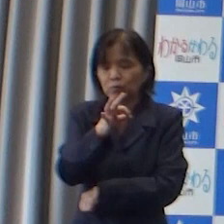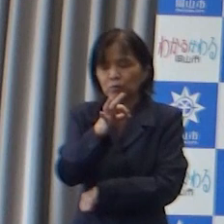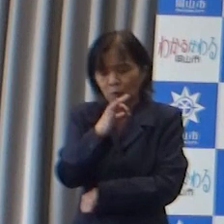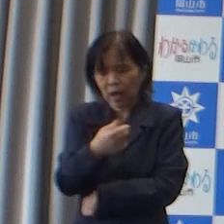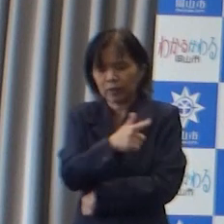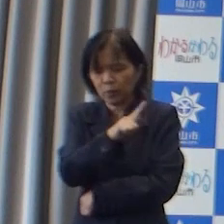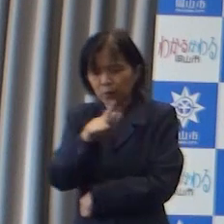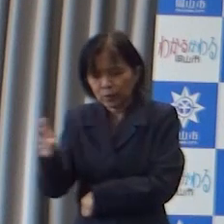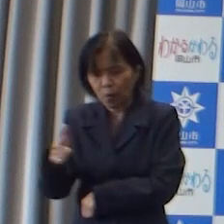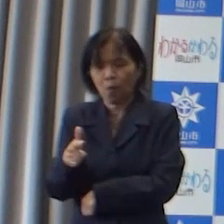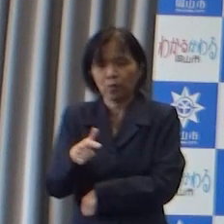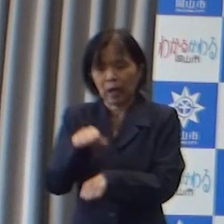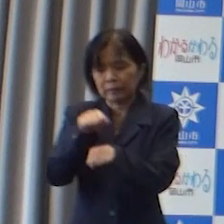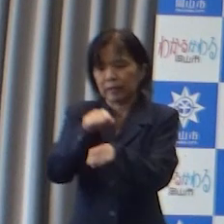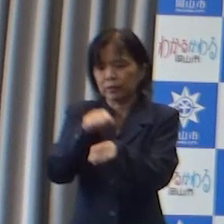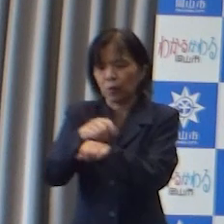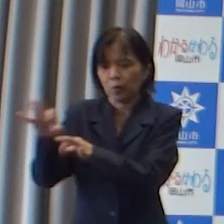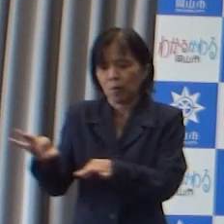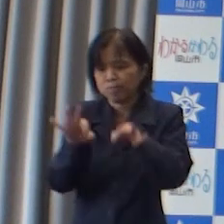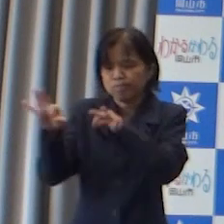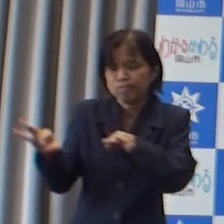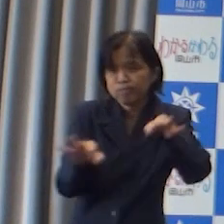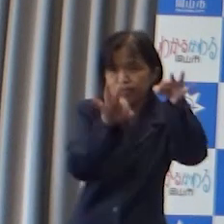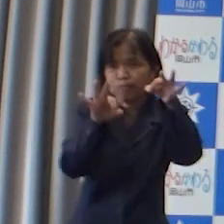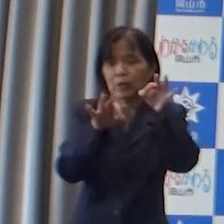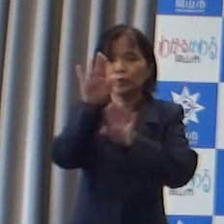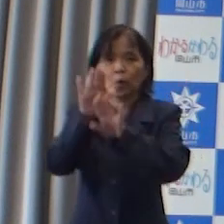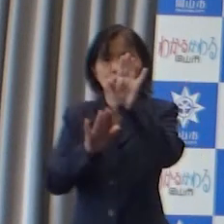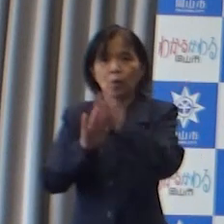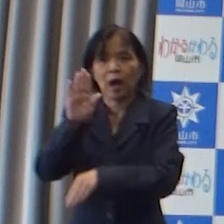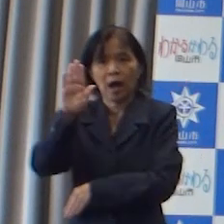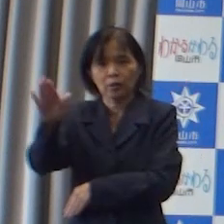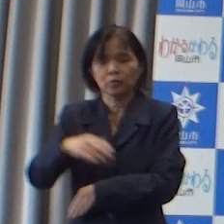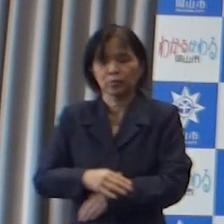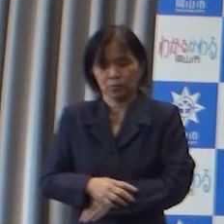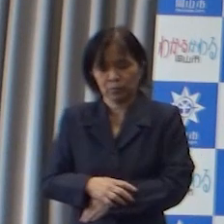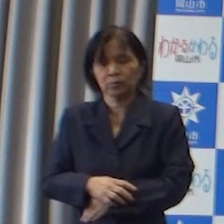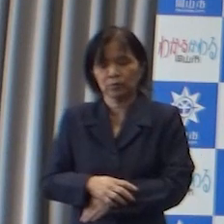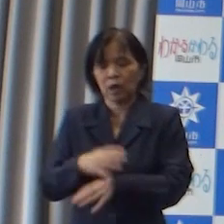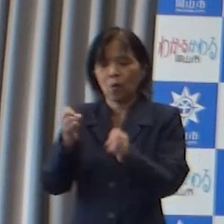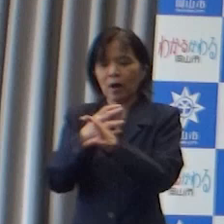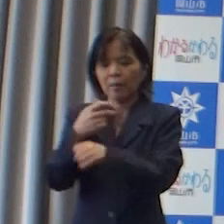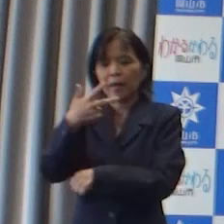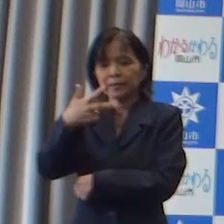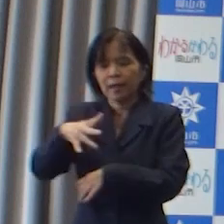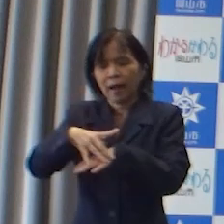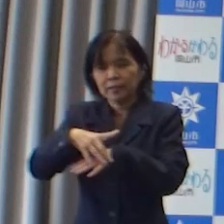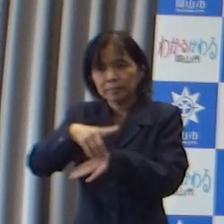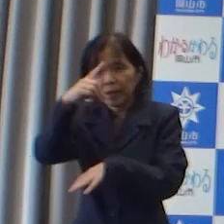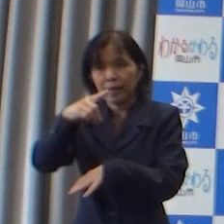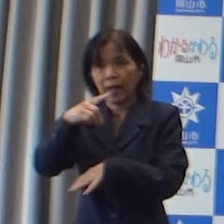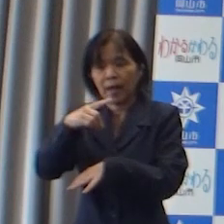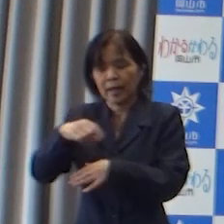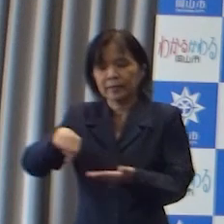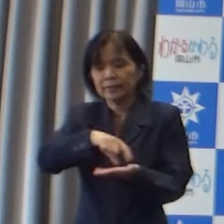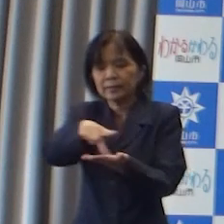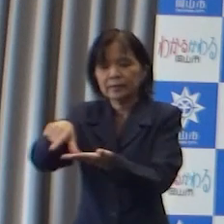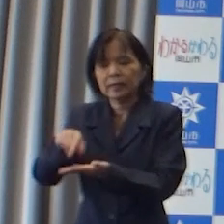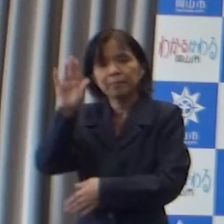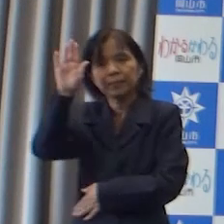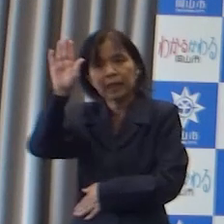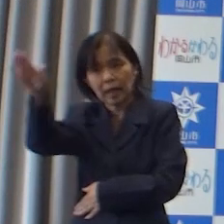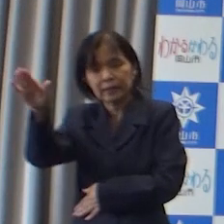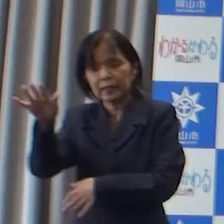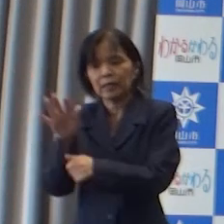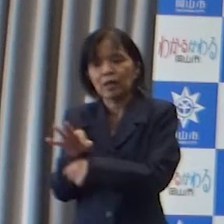騰価格の高騰する中、岡山市で初めてとなる地域未来投